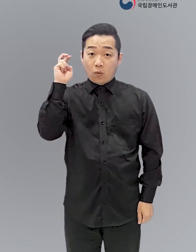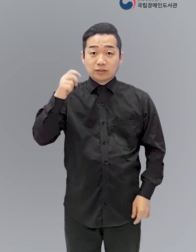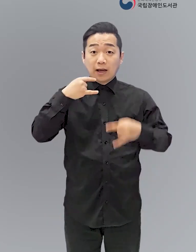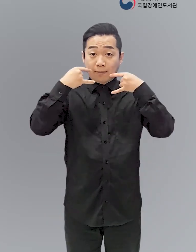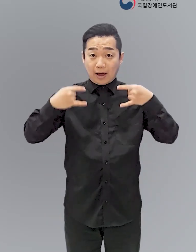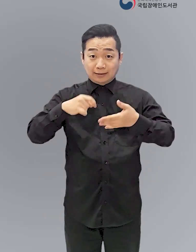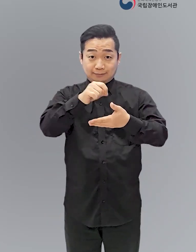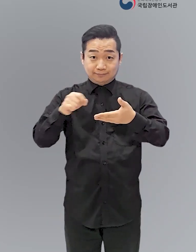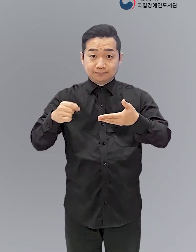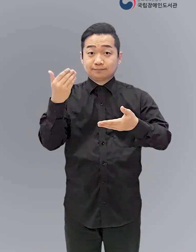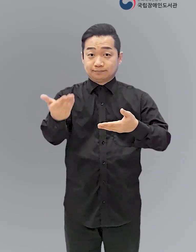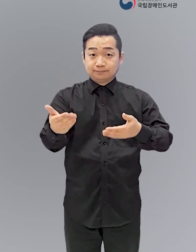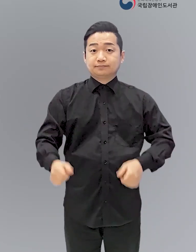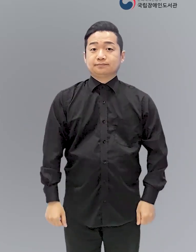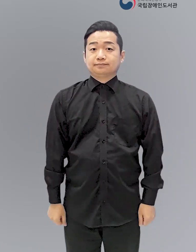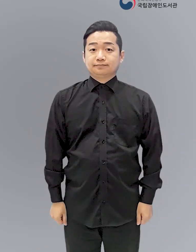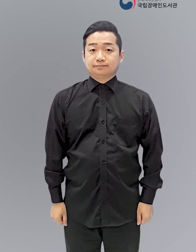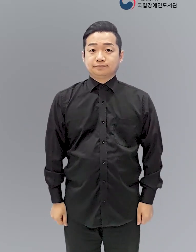파리 리뷰.